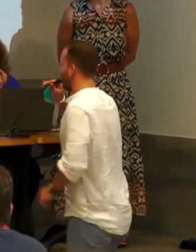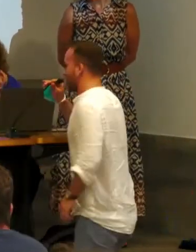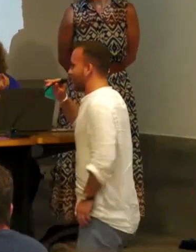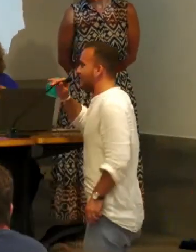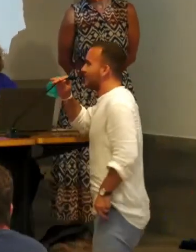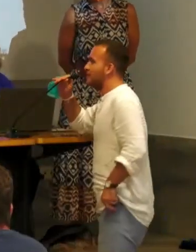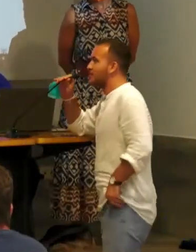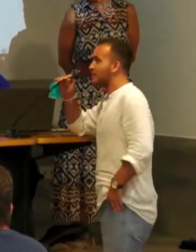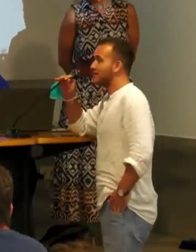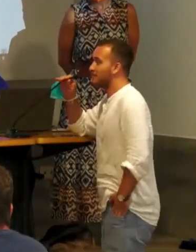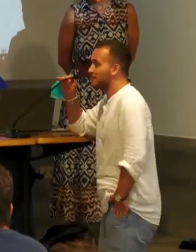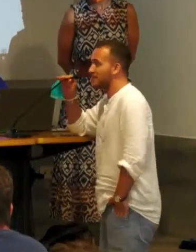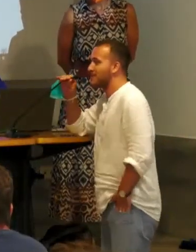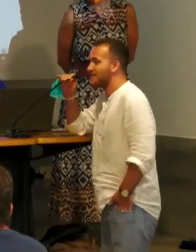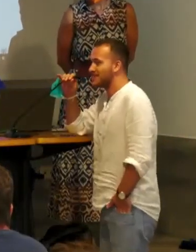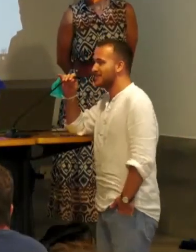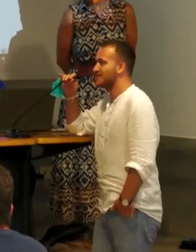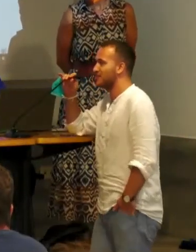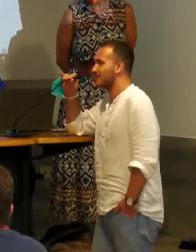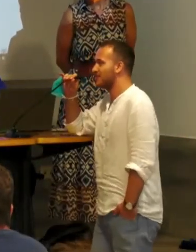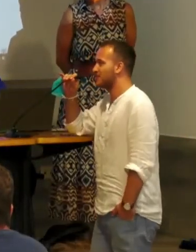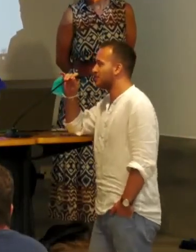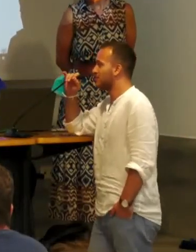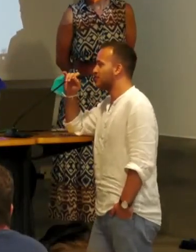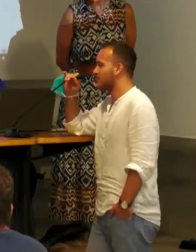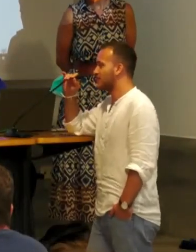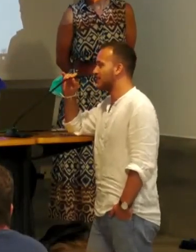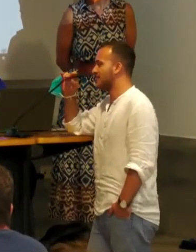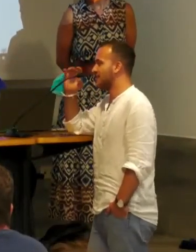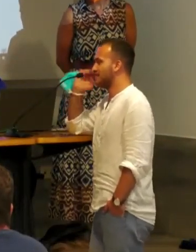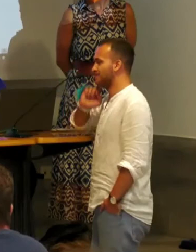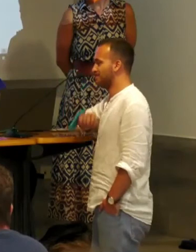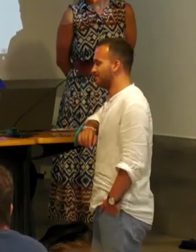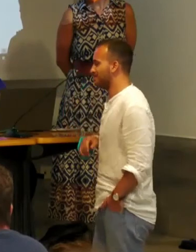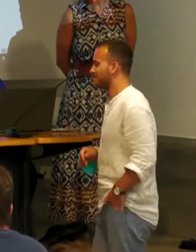No, allora la mia domanda potrebbe essere rivolta, diciamo, tanto